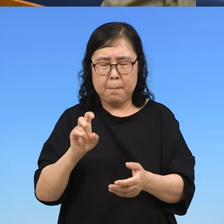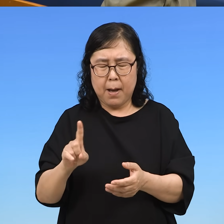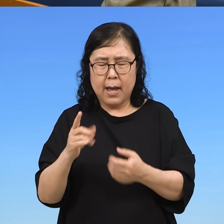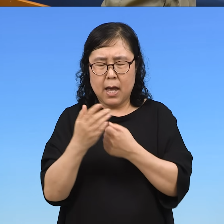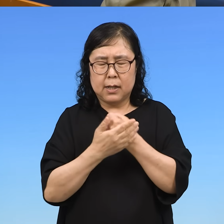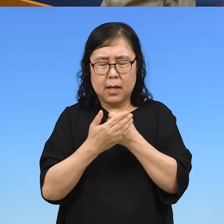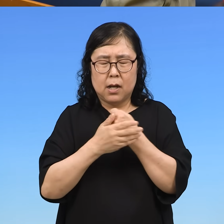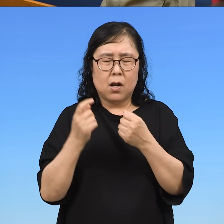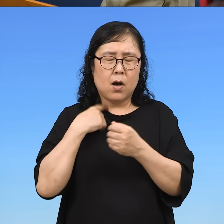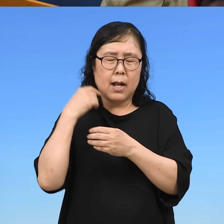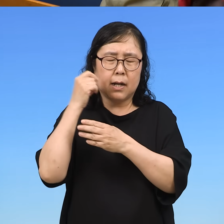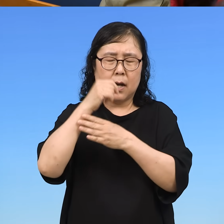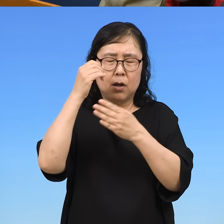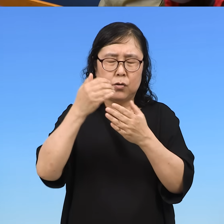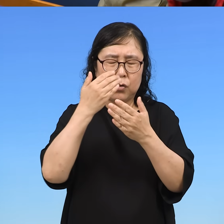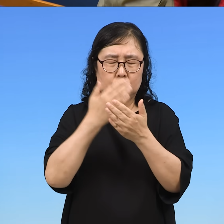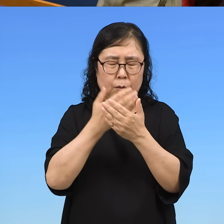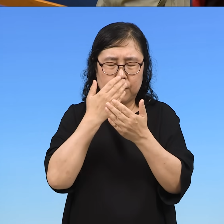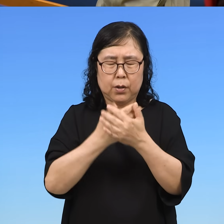주시옵소서.